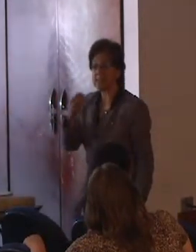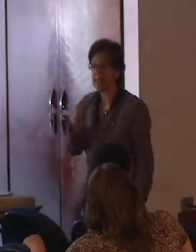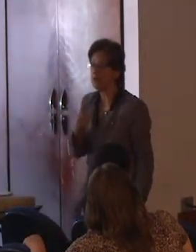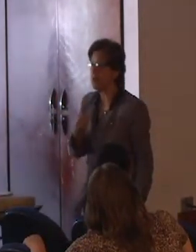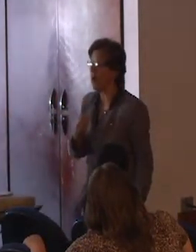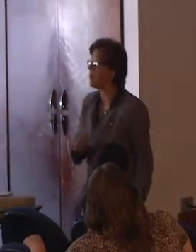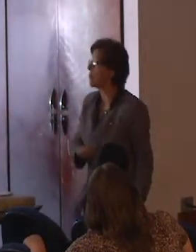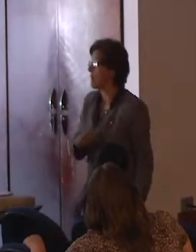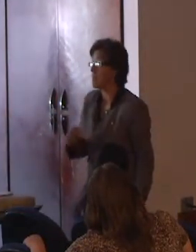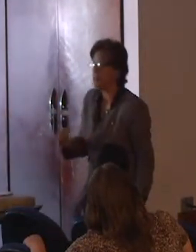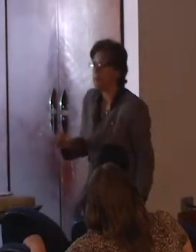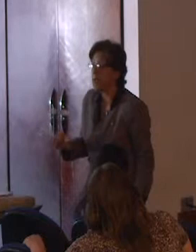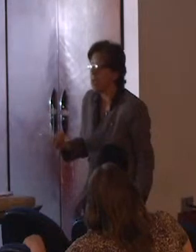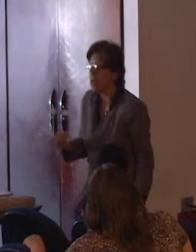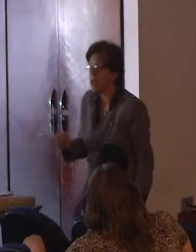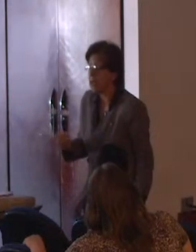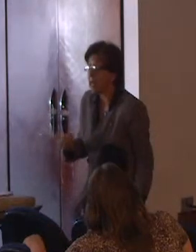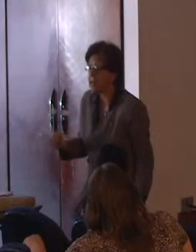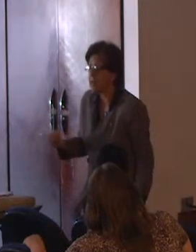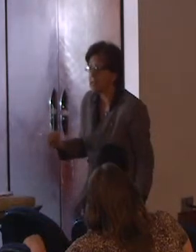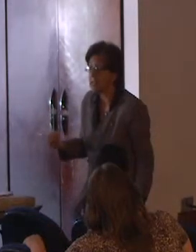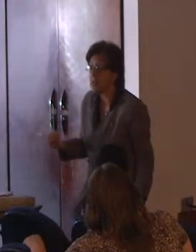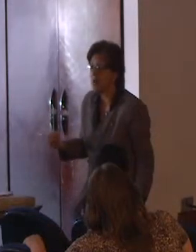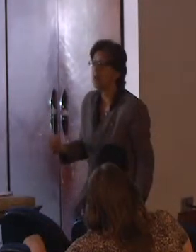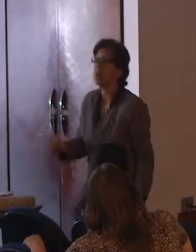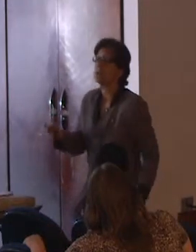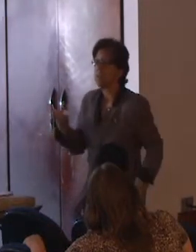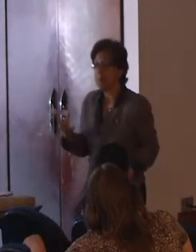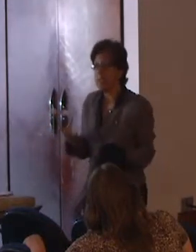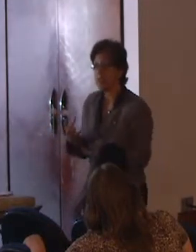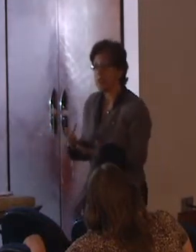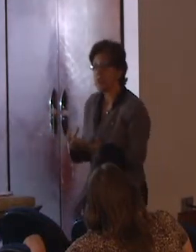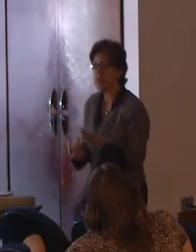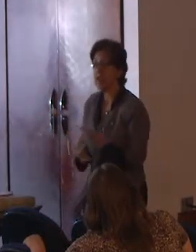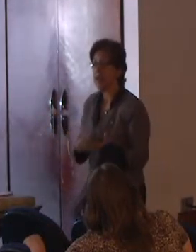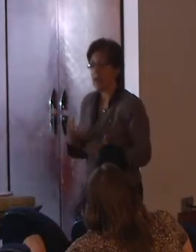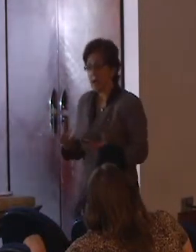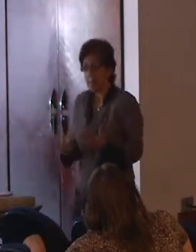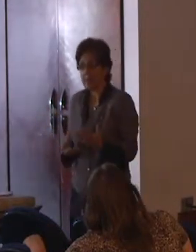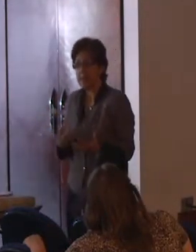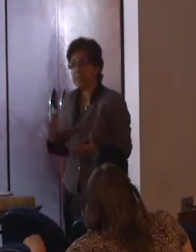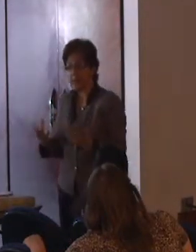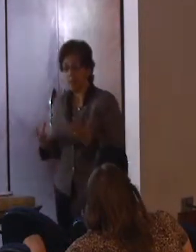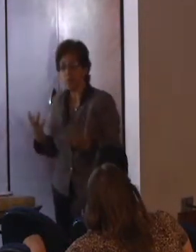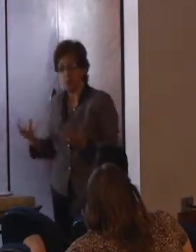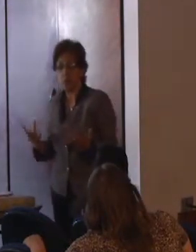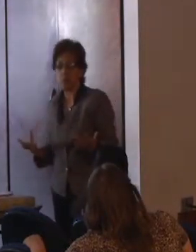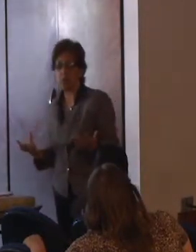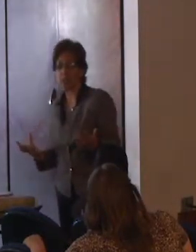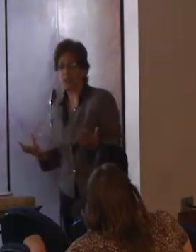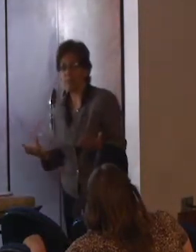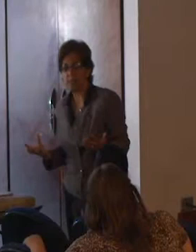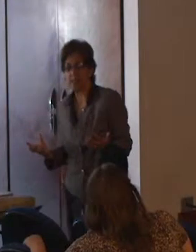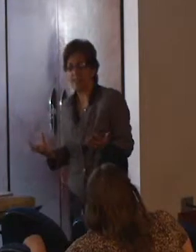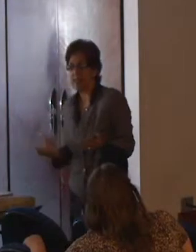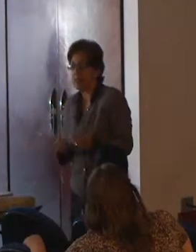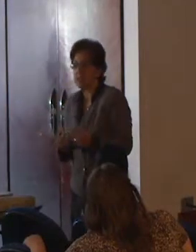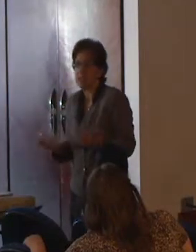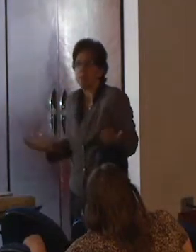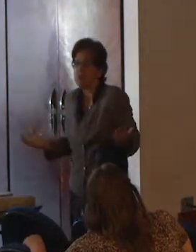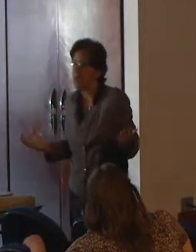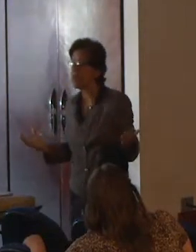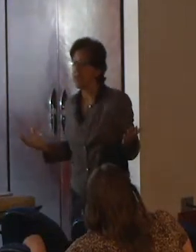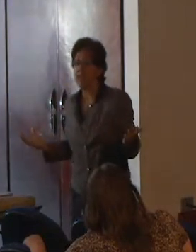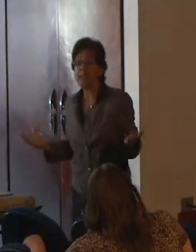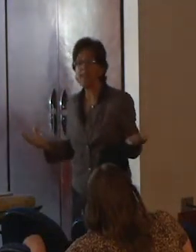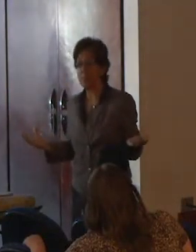pues obviamente o el estar entubado o cualquier cáncer o qué sé yo, se puede solucionar a partir del uso de